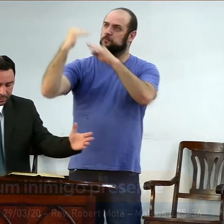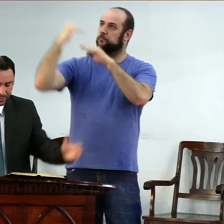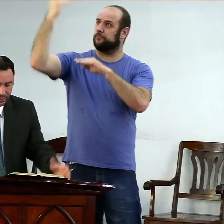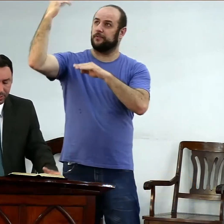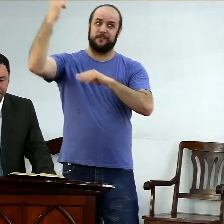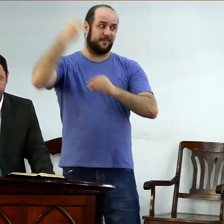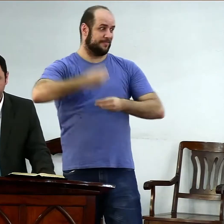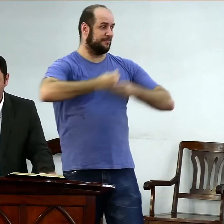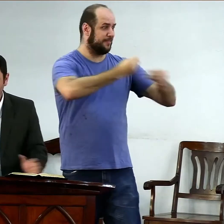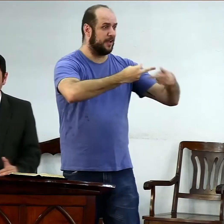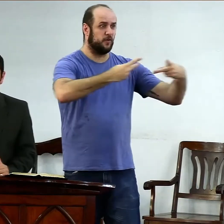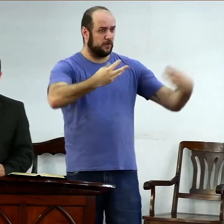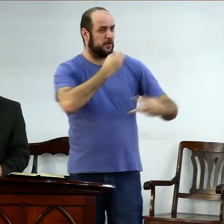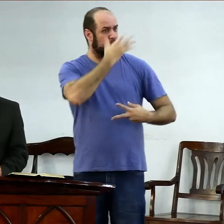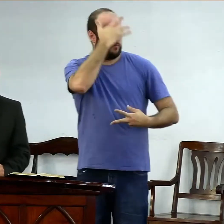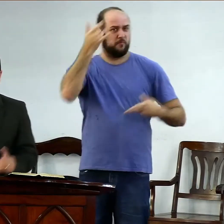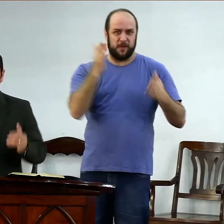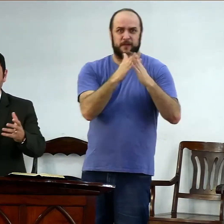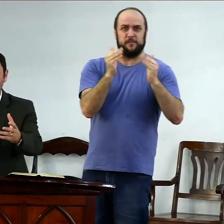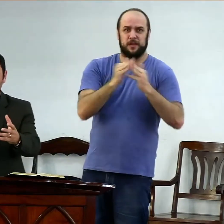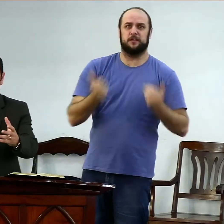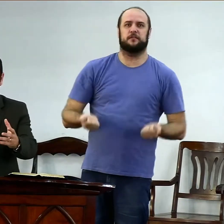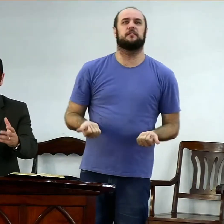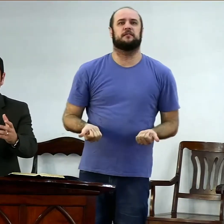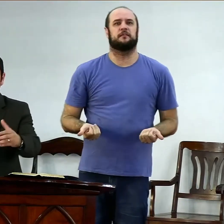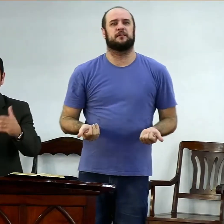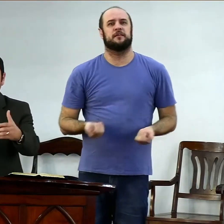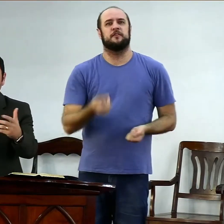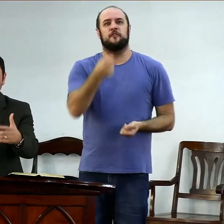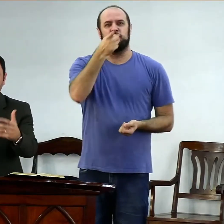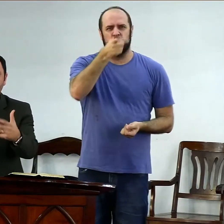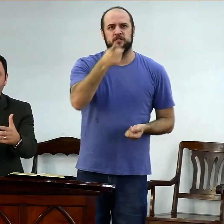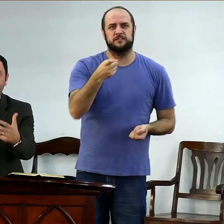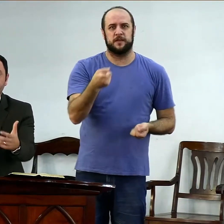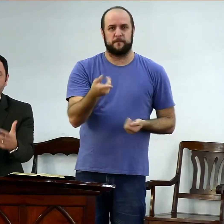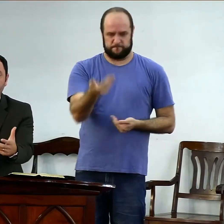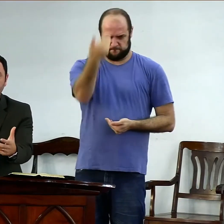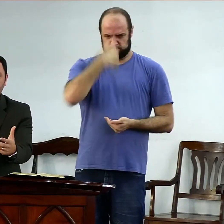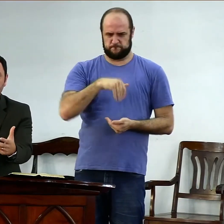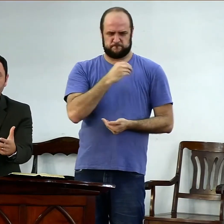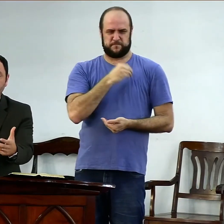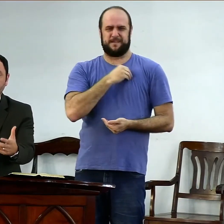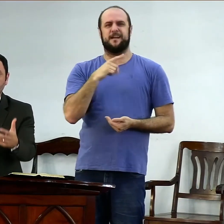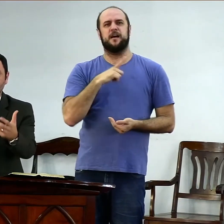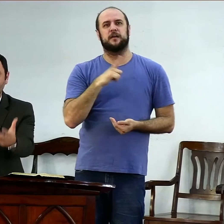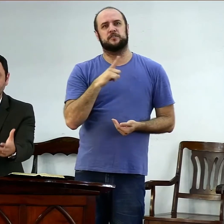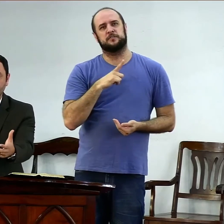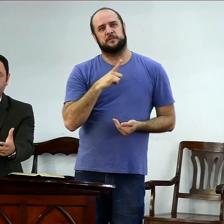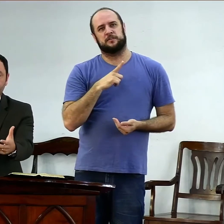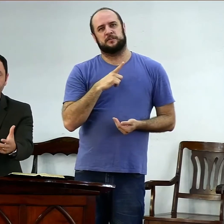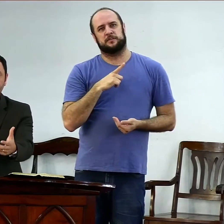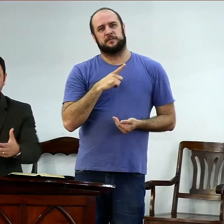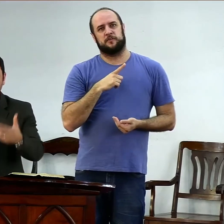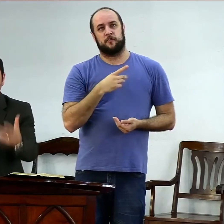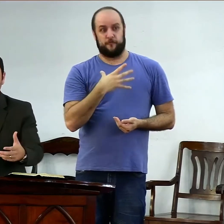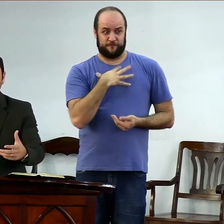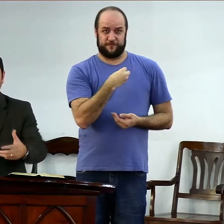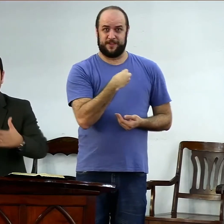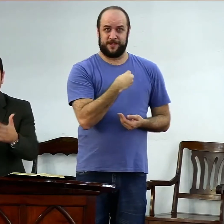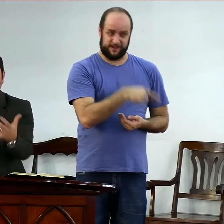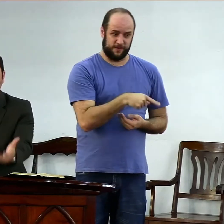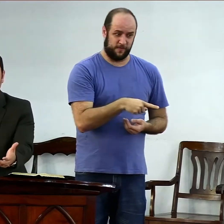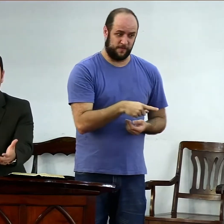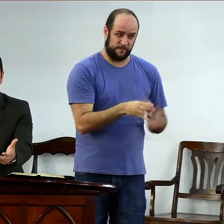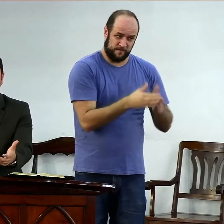aos que lhe pedirem. Ou seja, se você que tem uma natureza pecaminosa, sustenta a sua família, provê